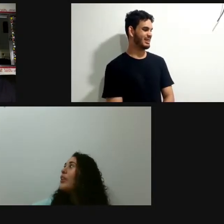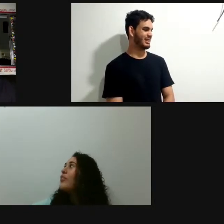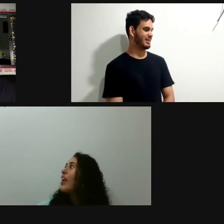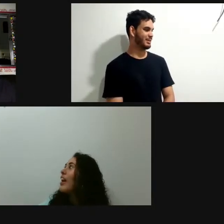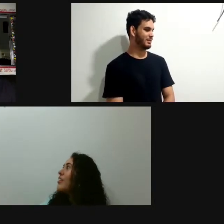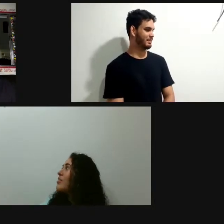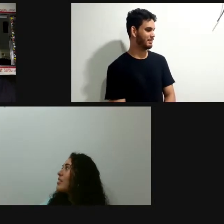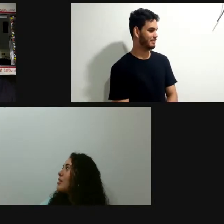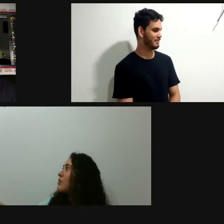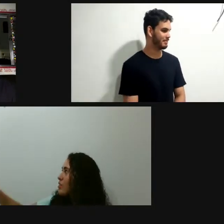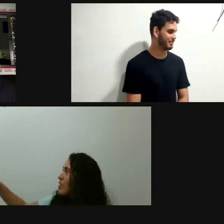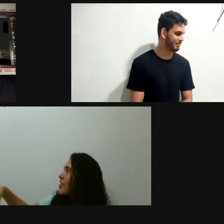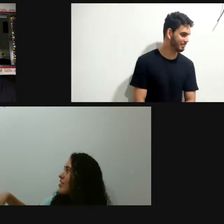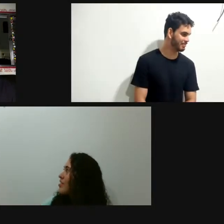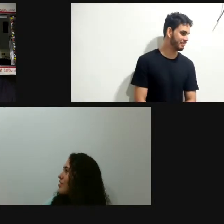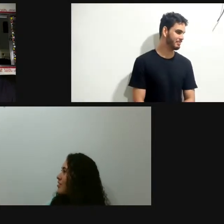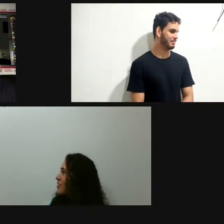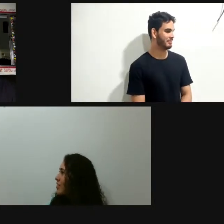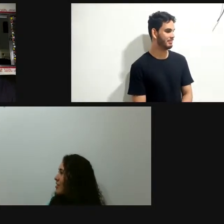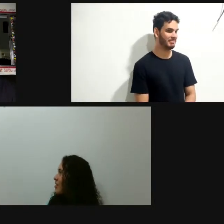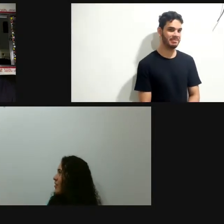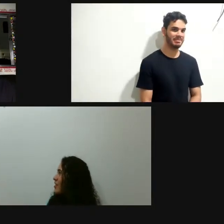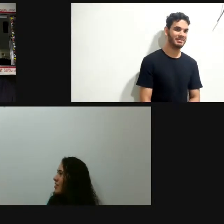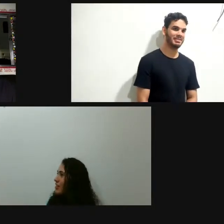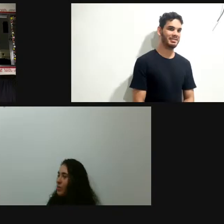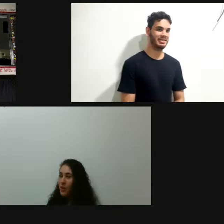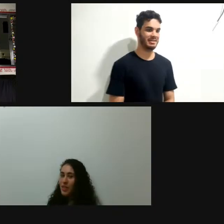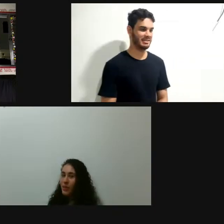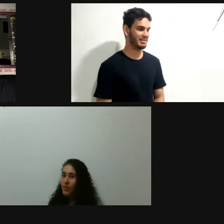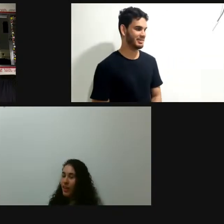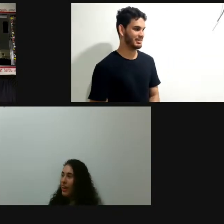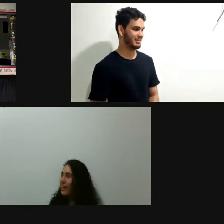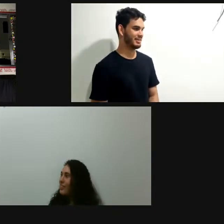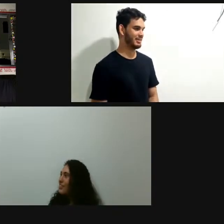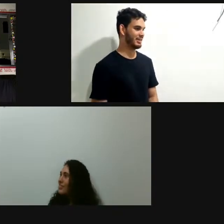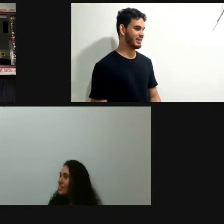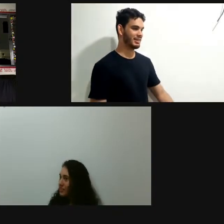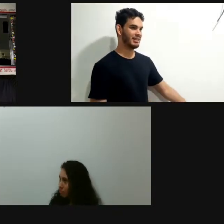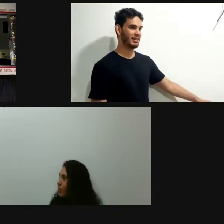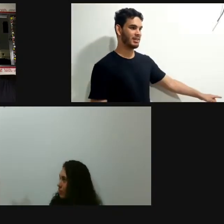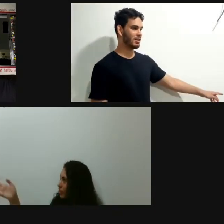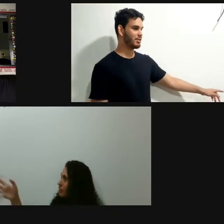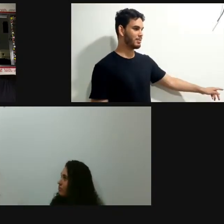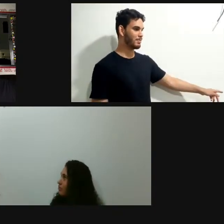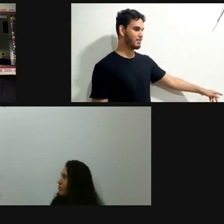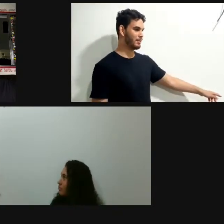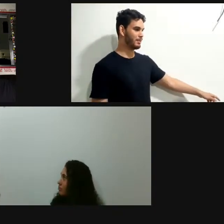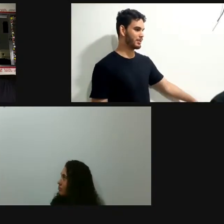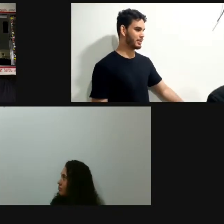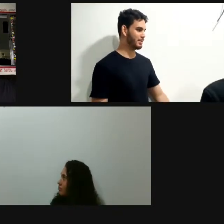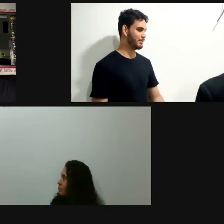Ó, pode falar aí, vocês. Se tiver falar, pode falar.